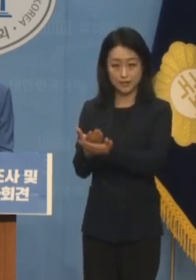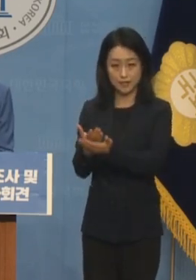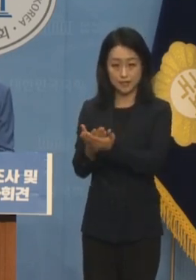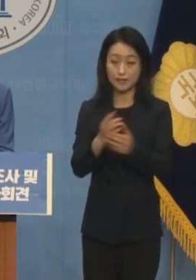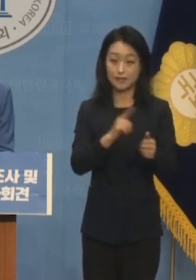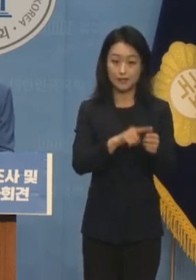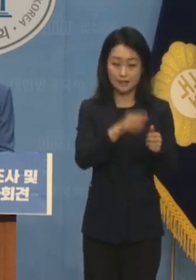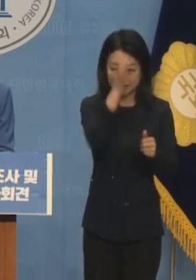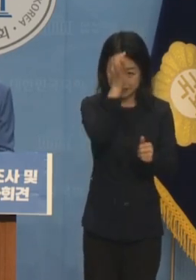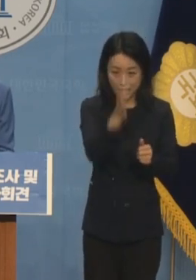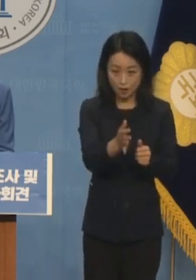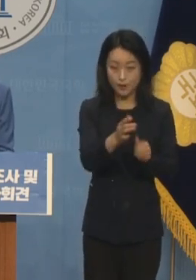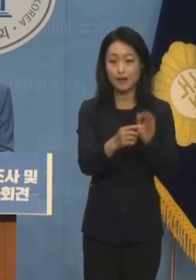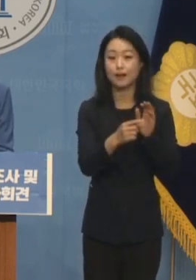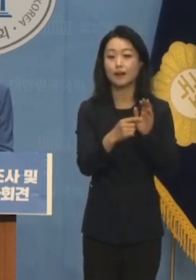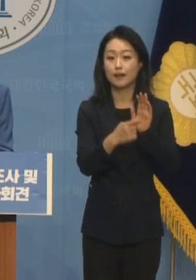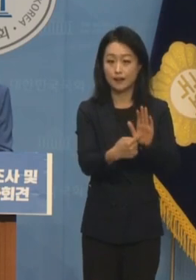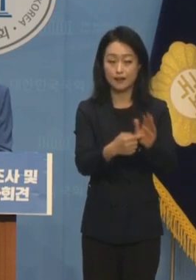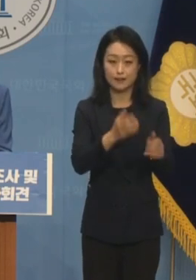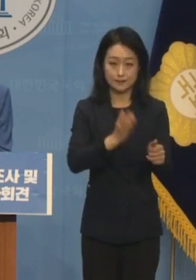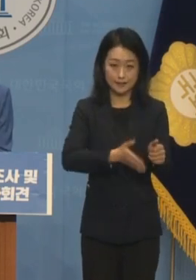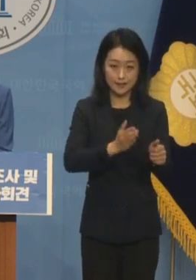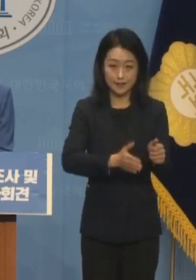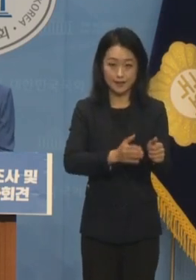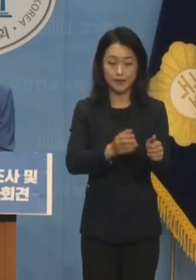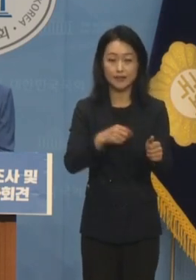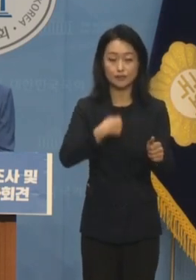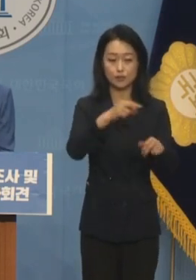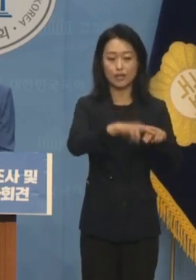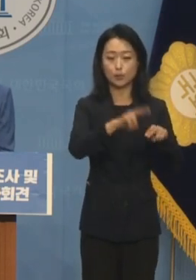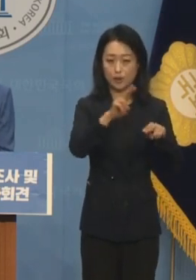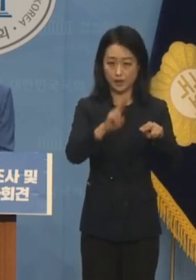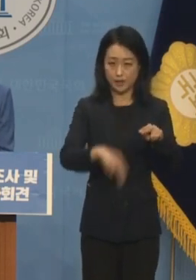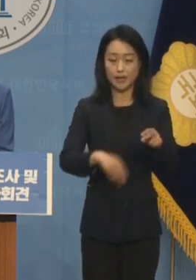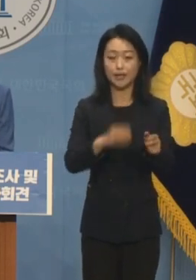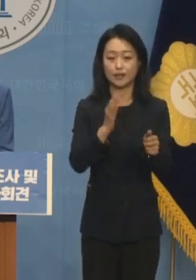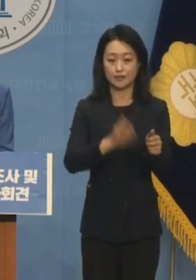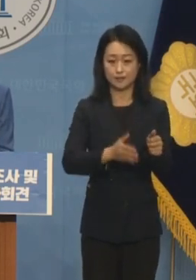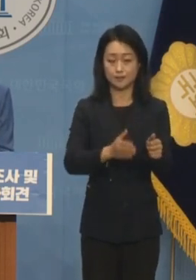대국민사과와 자진사퇴를 촉구하고자 이 자리에 섰습니다.